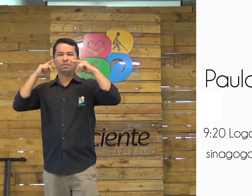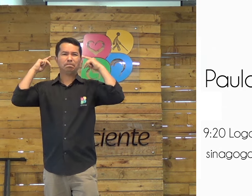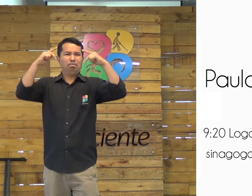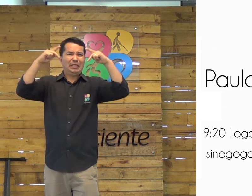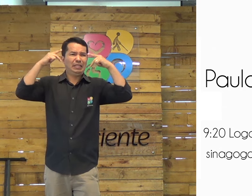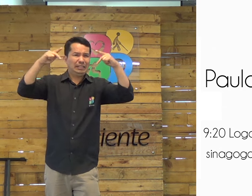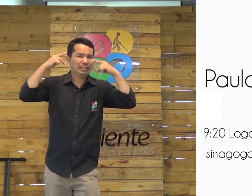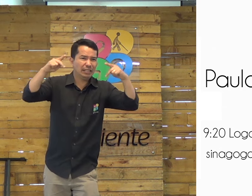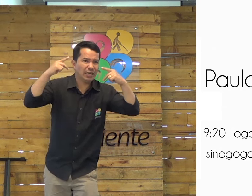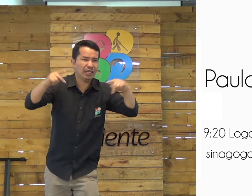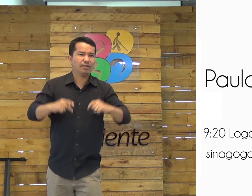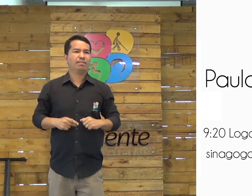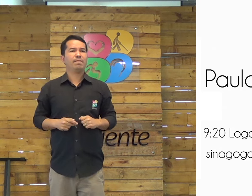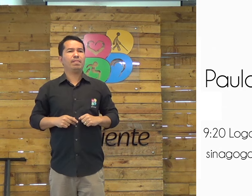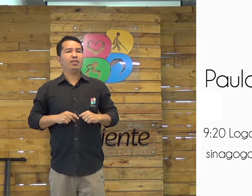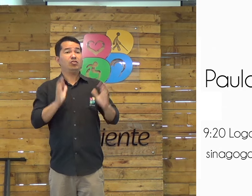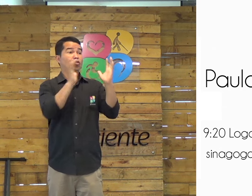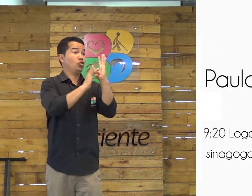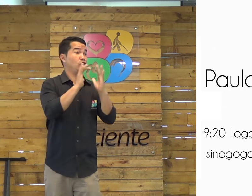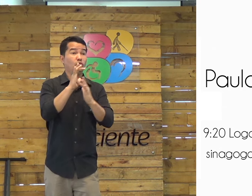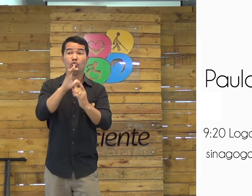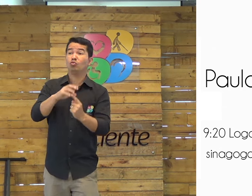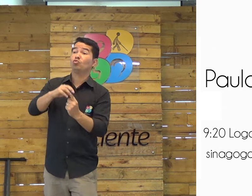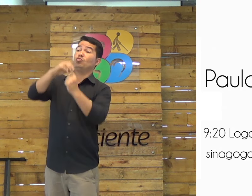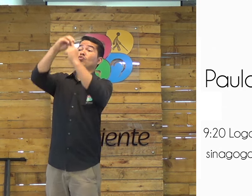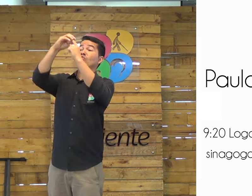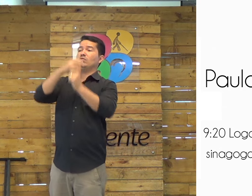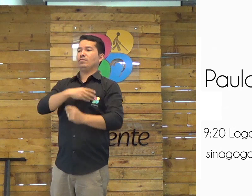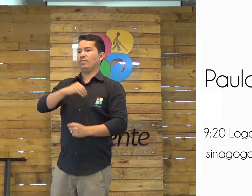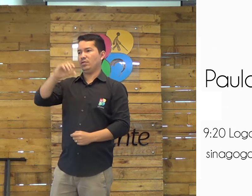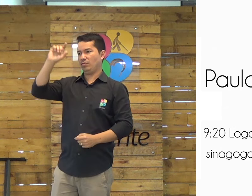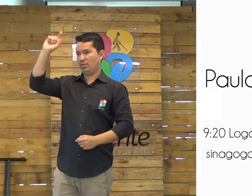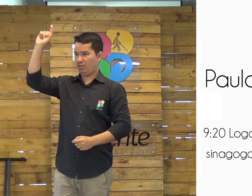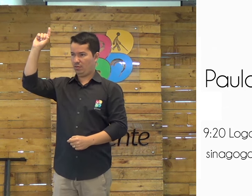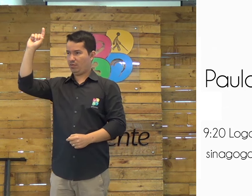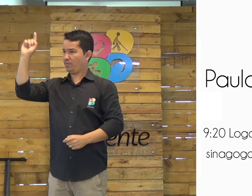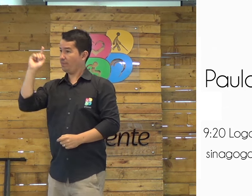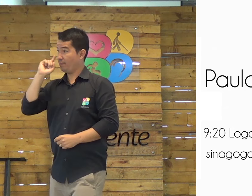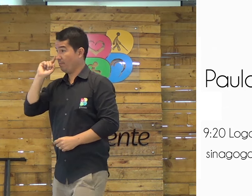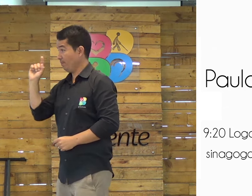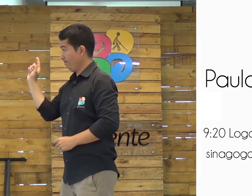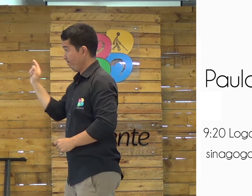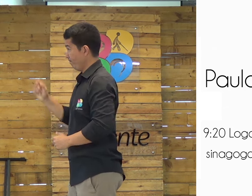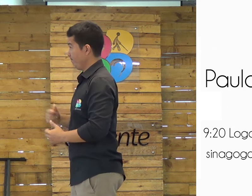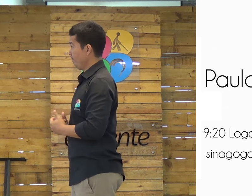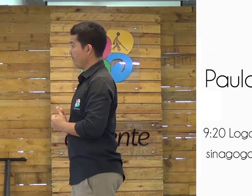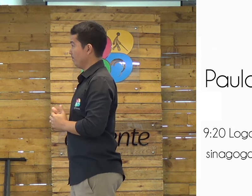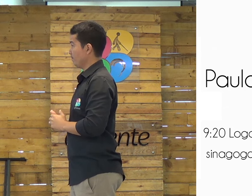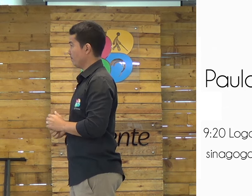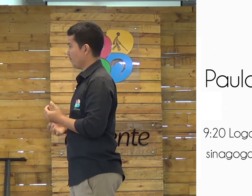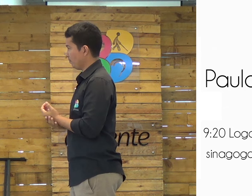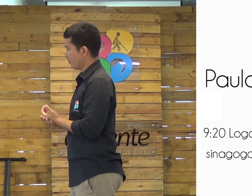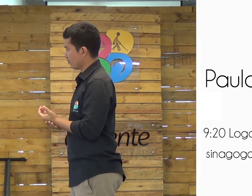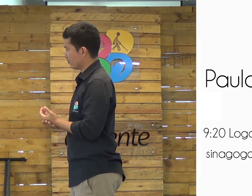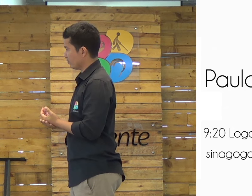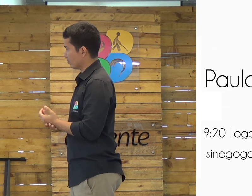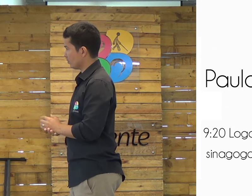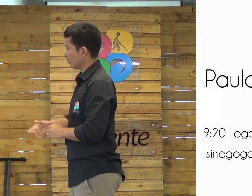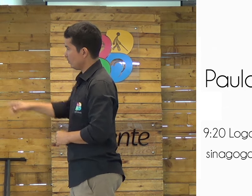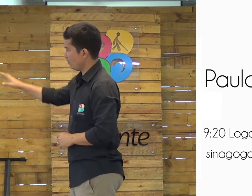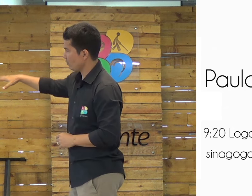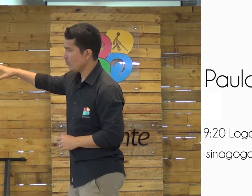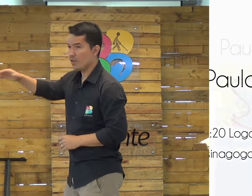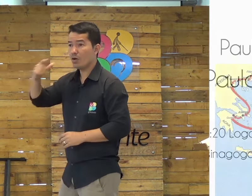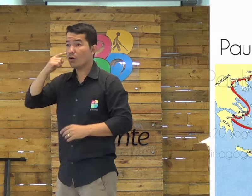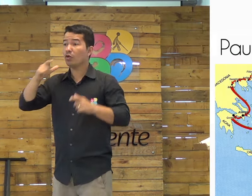começando aí lá na cidade dos gentios, para pregar, falava que Jesus era o único filho de Deus. Você pode ver ele